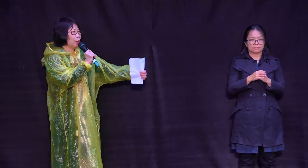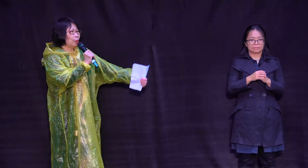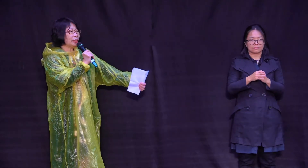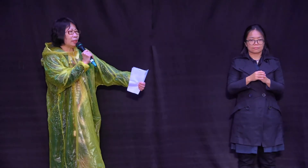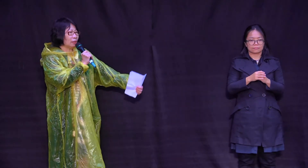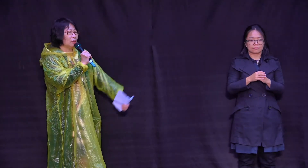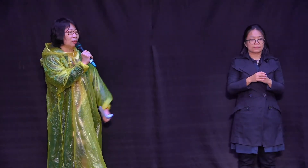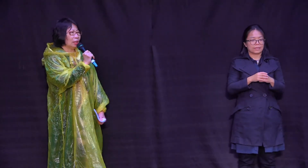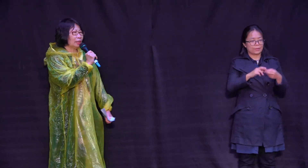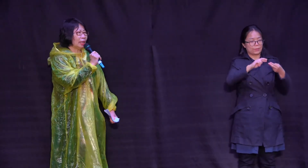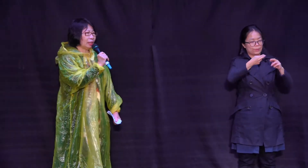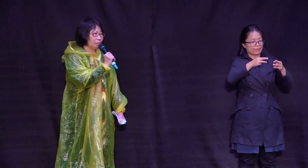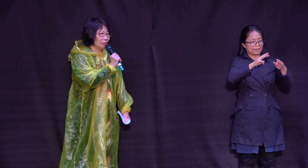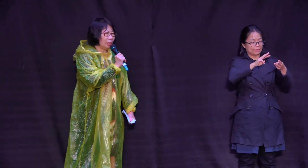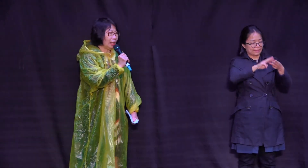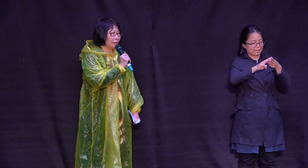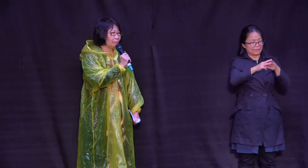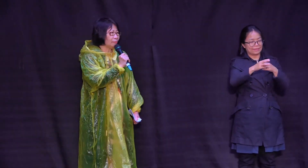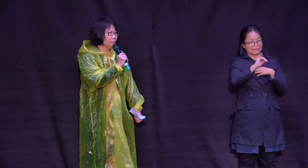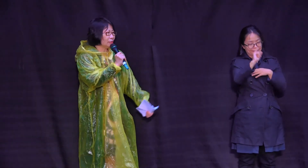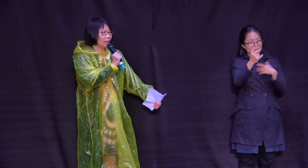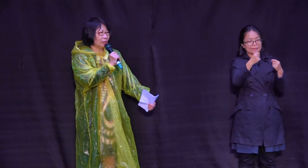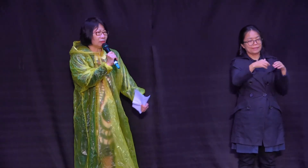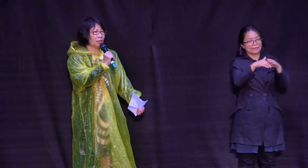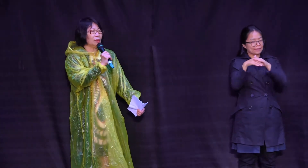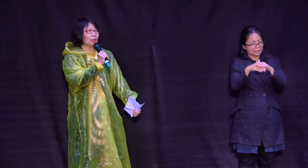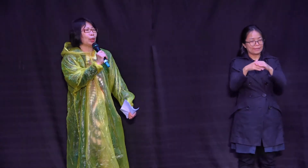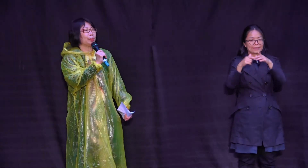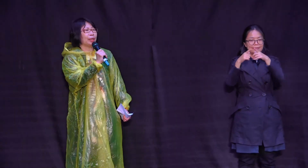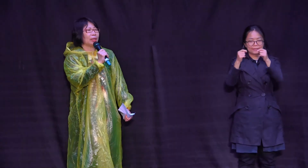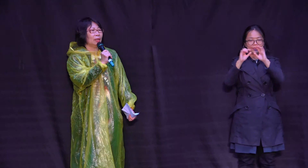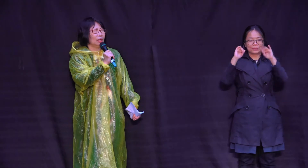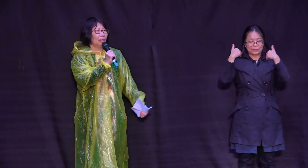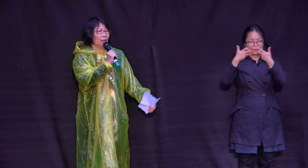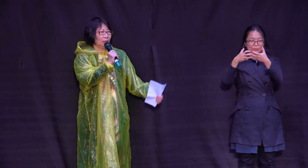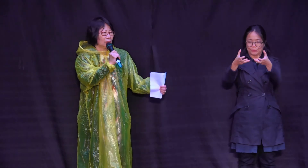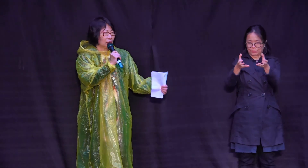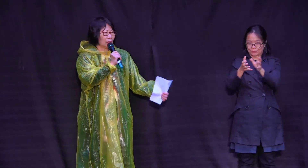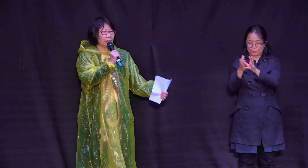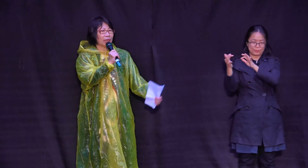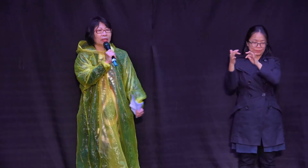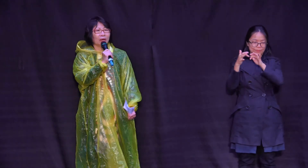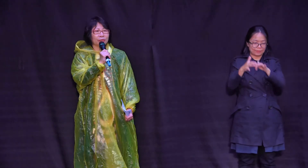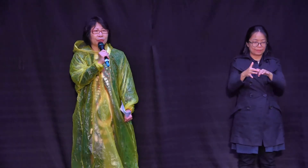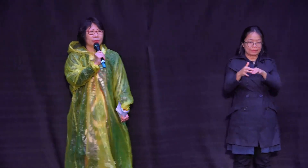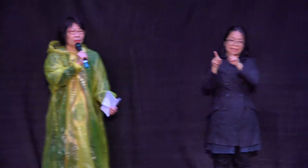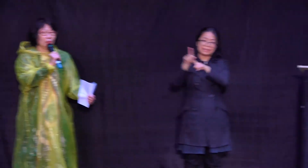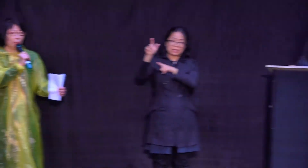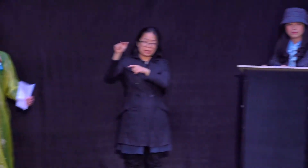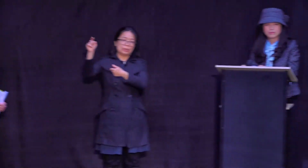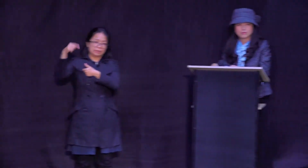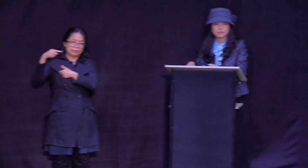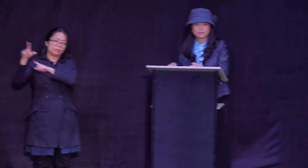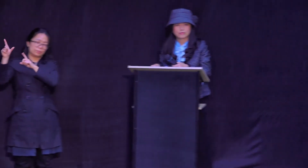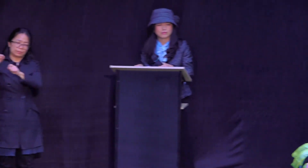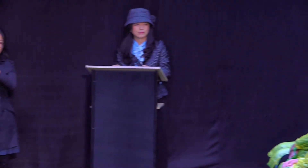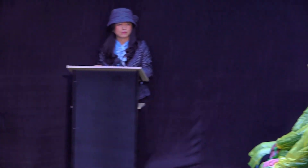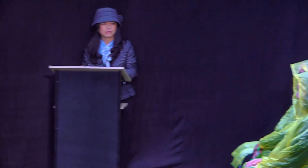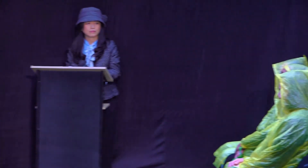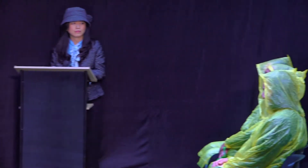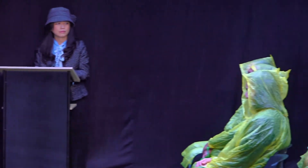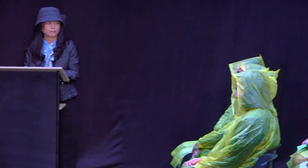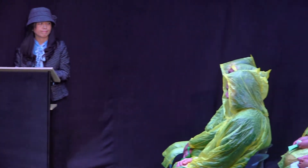藤田公子，他依然带领日本团队，照着他的老师，每年祝